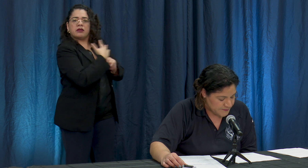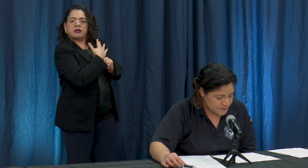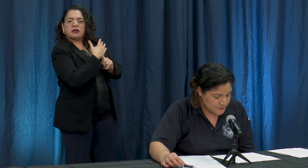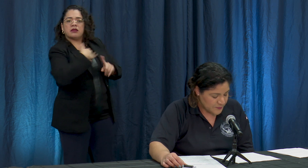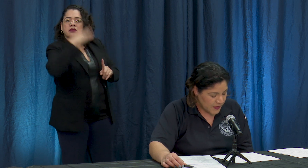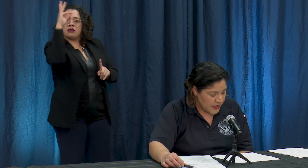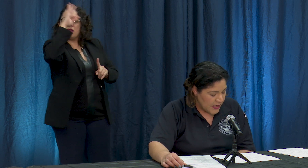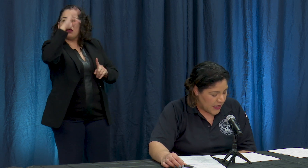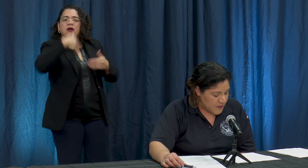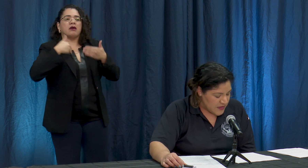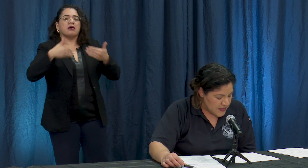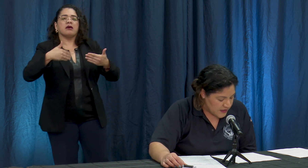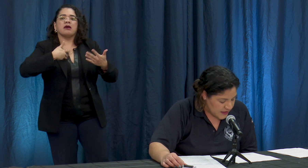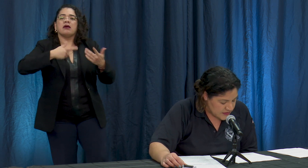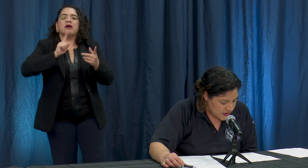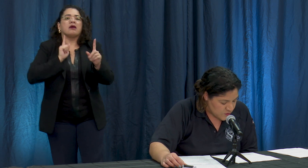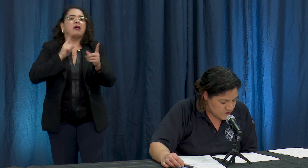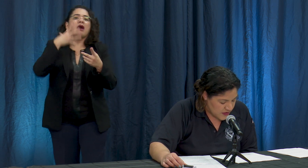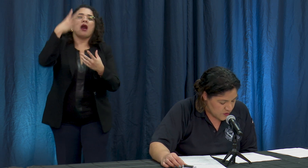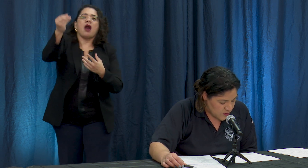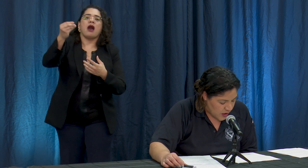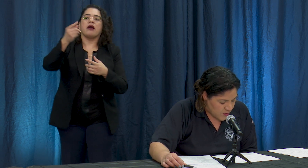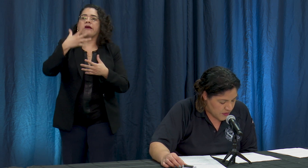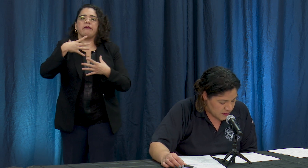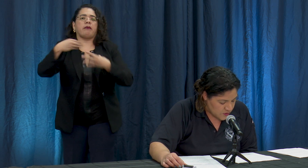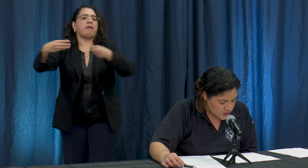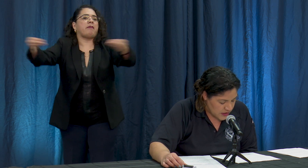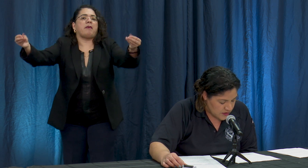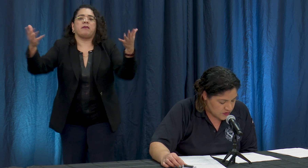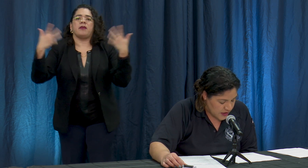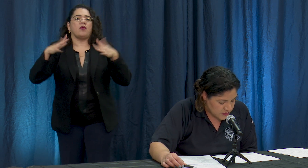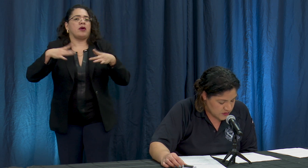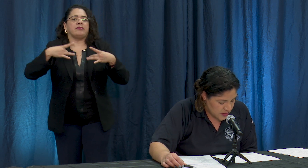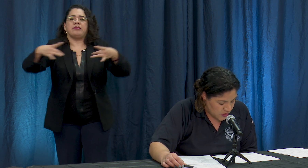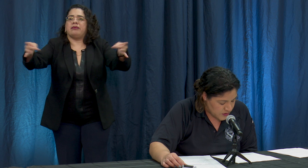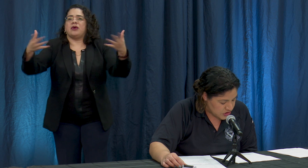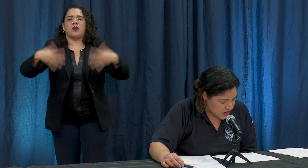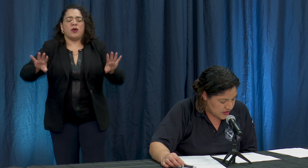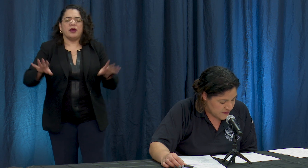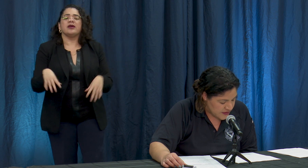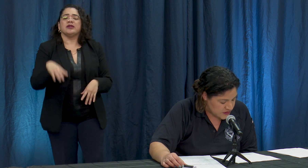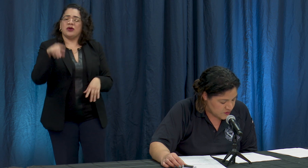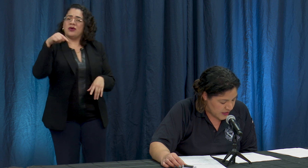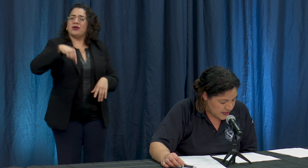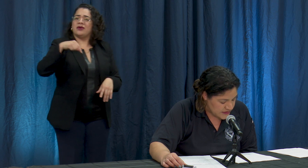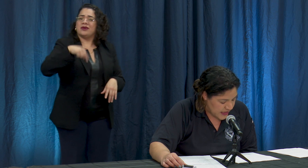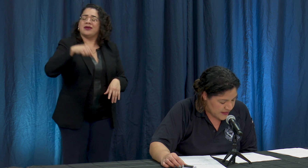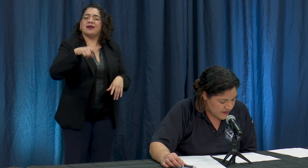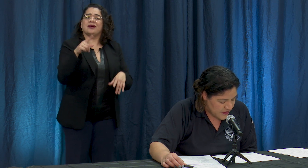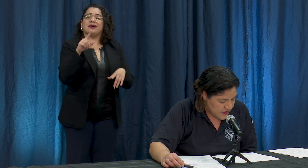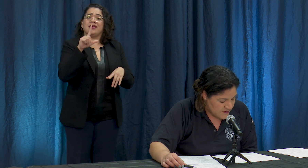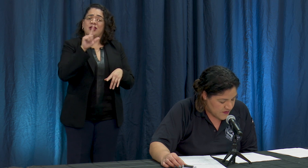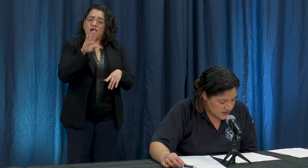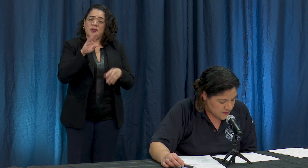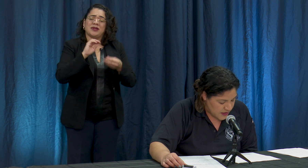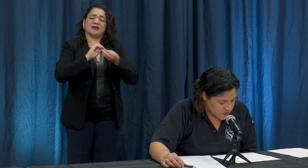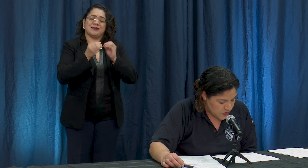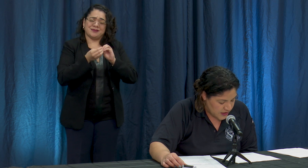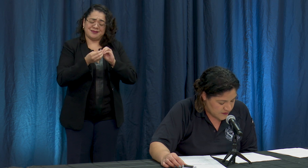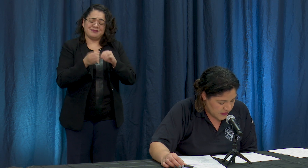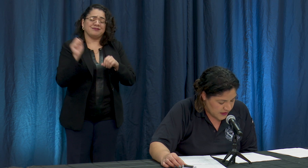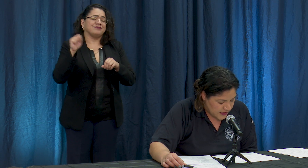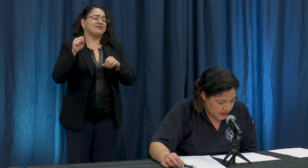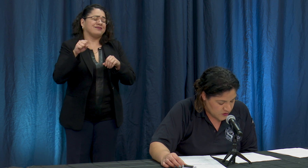enferma. A medida que seguimos viendo aumentos en los casos de Long Beach y nivel nacional, es cada vez